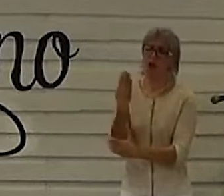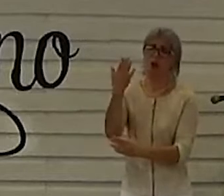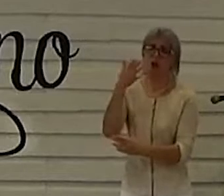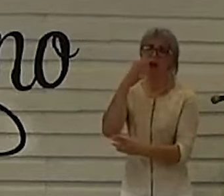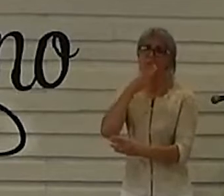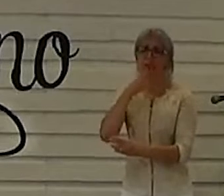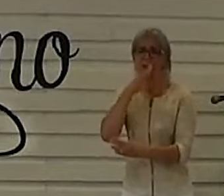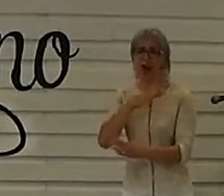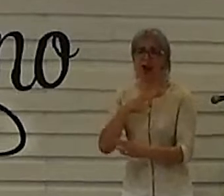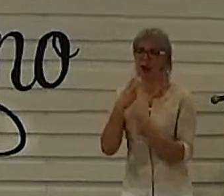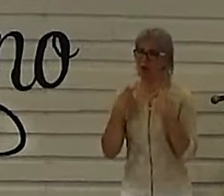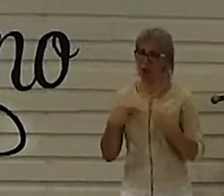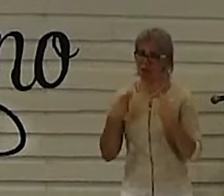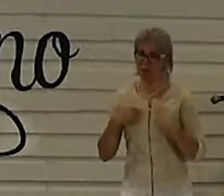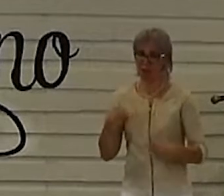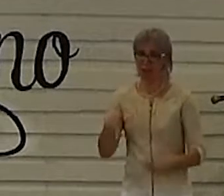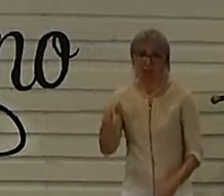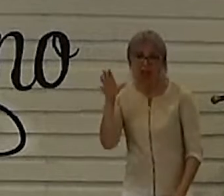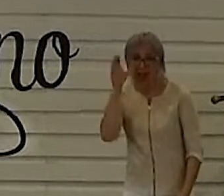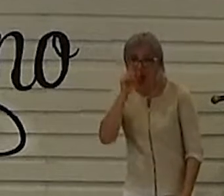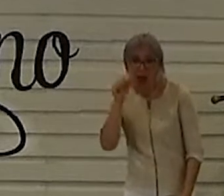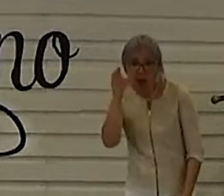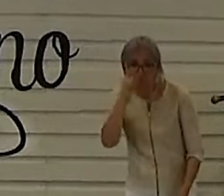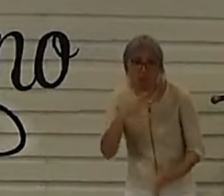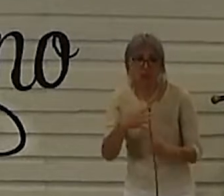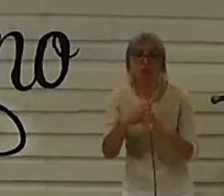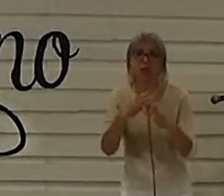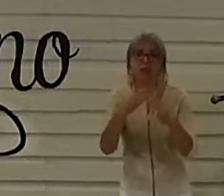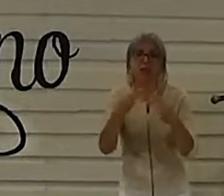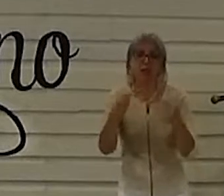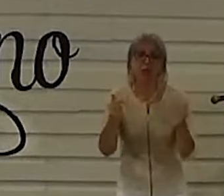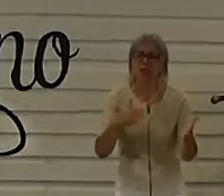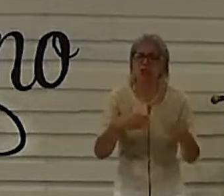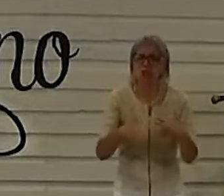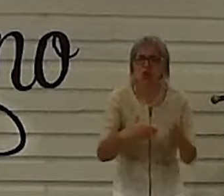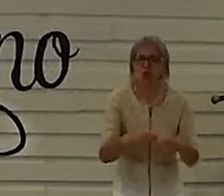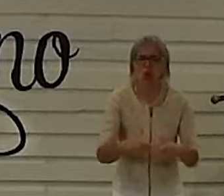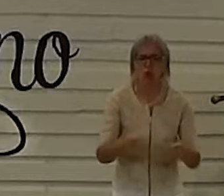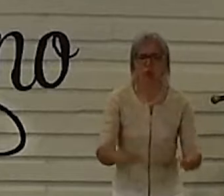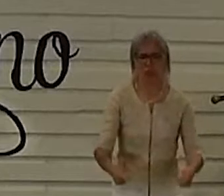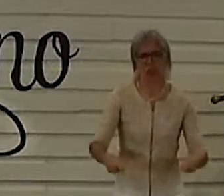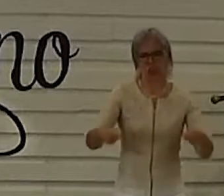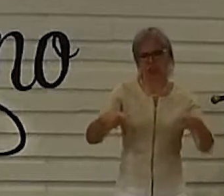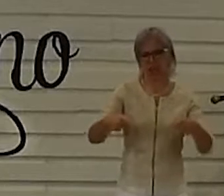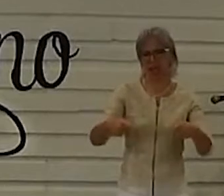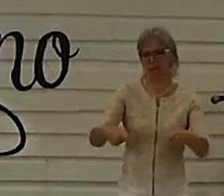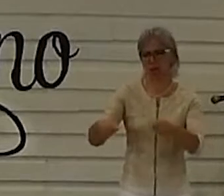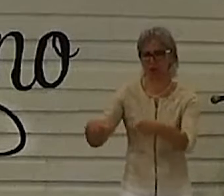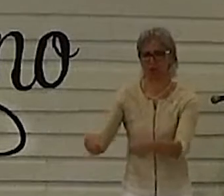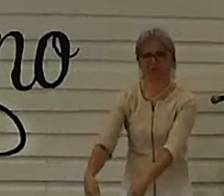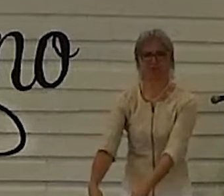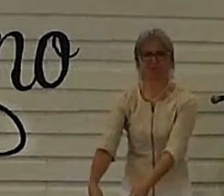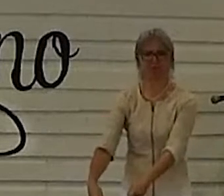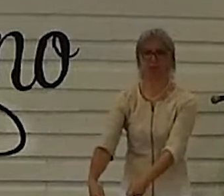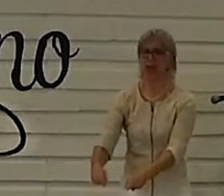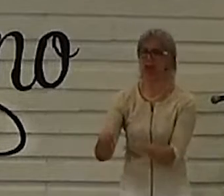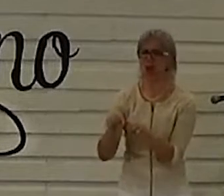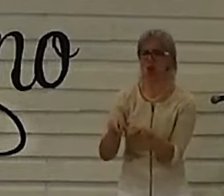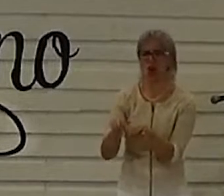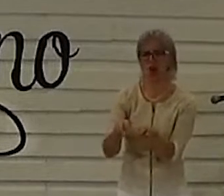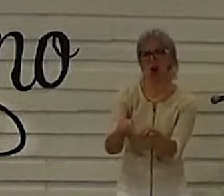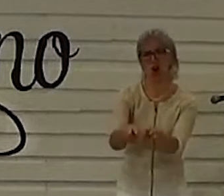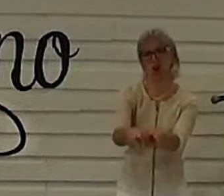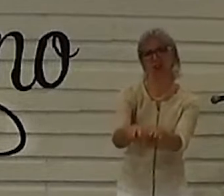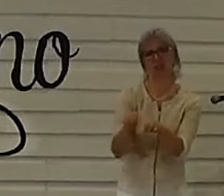non ha aspettato neanche un po', ha messo subito l'anfora, l'ha lasciata lì ed è corso nel suo paese, ha detto